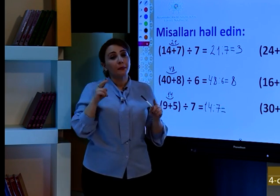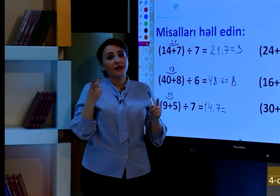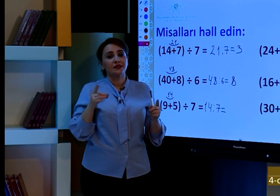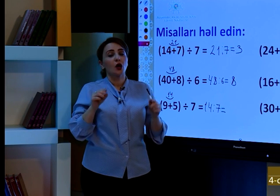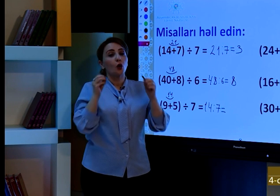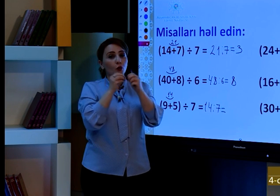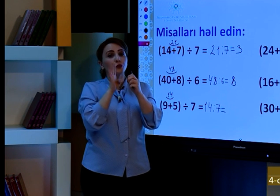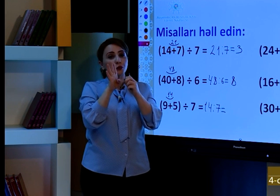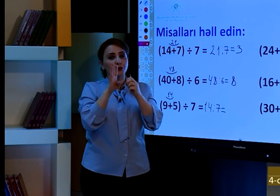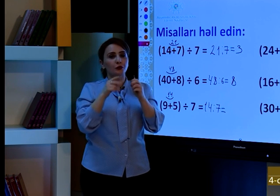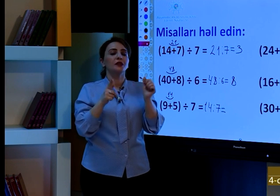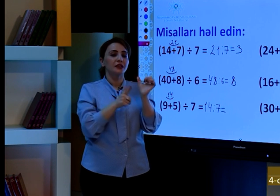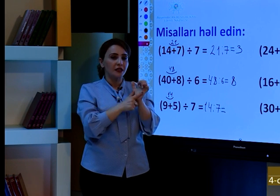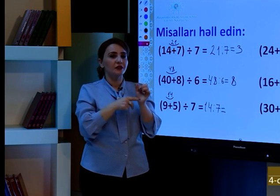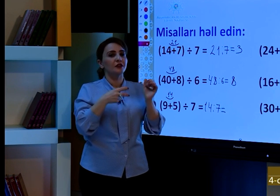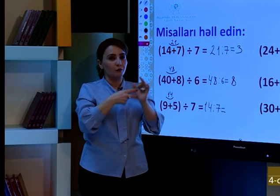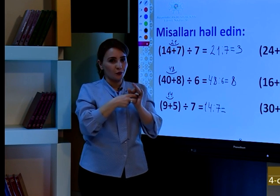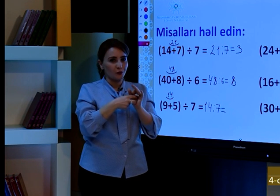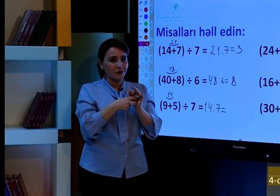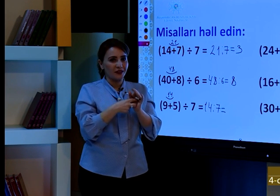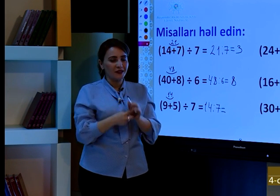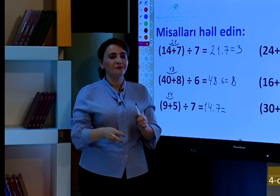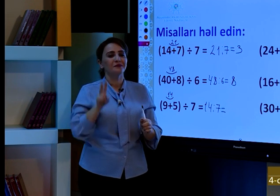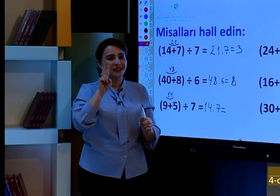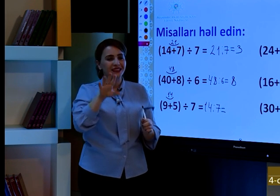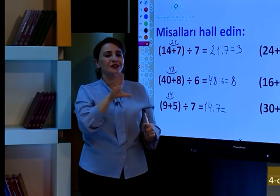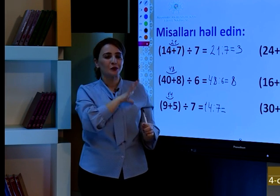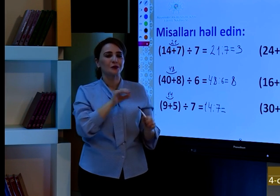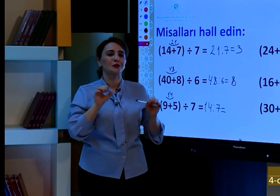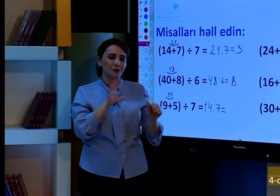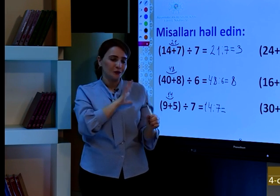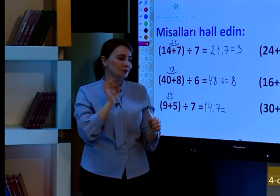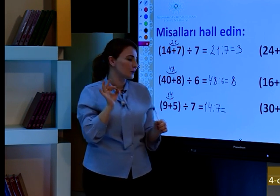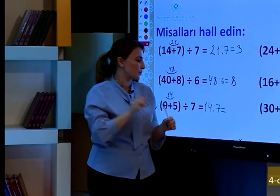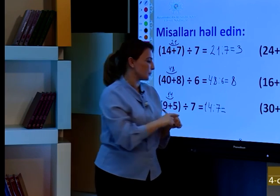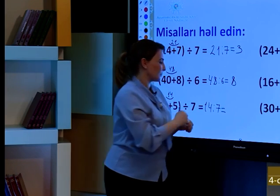Bəs 14-ü 7-yə böldükdə 2 olur. Düzdür.